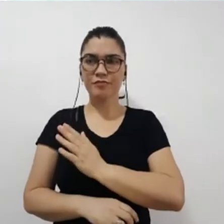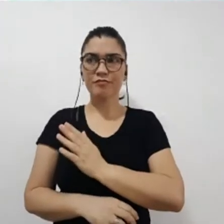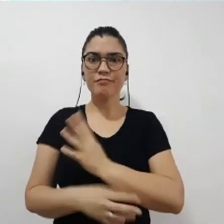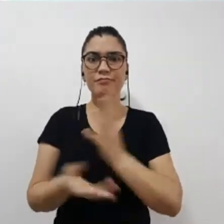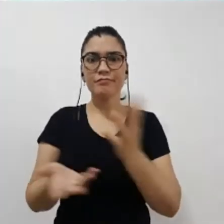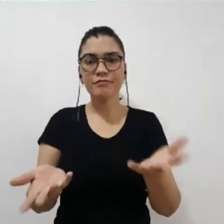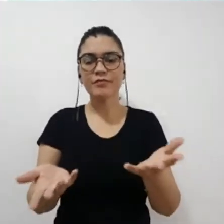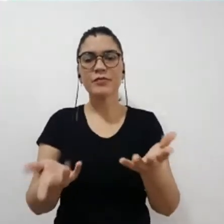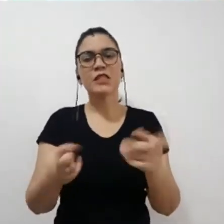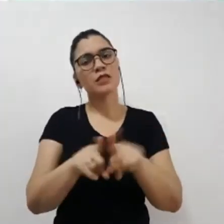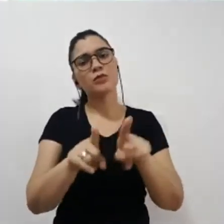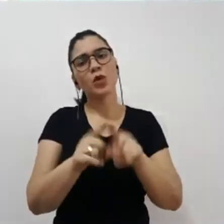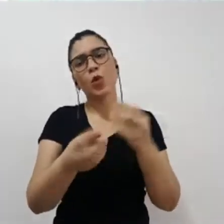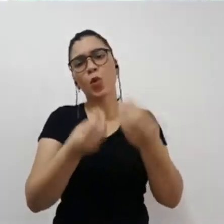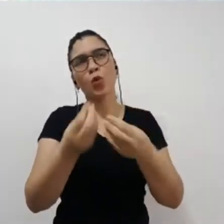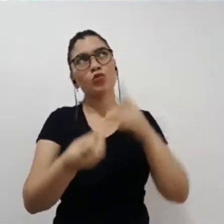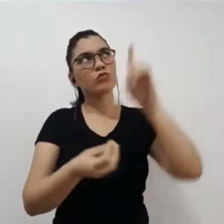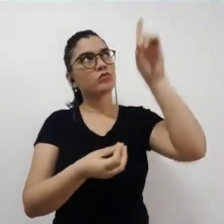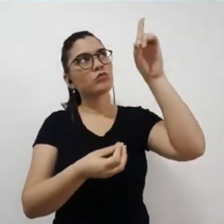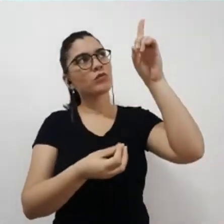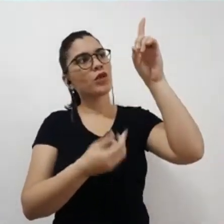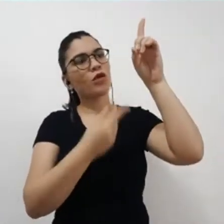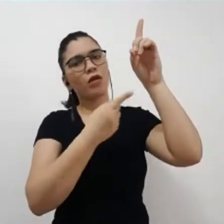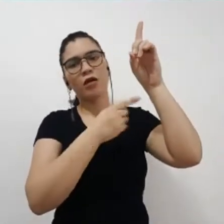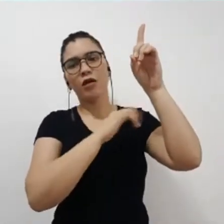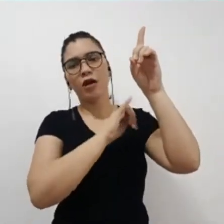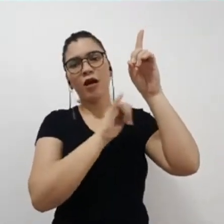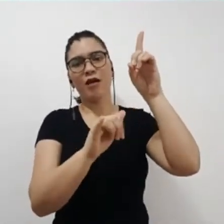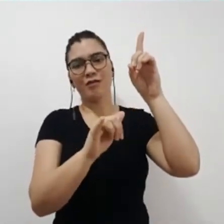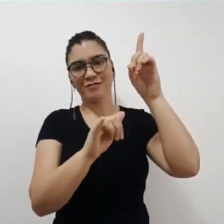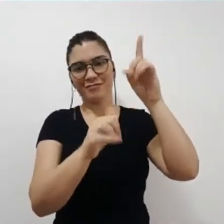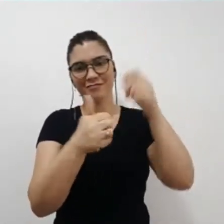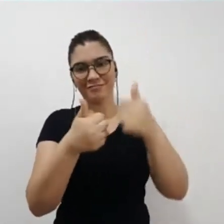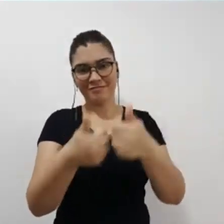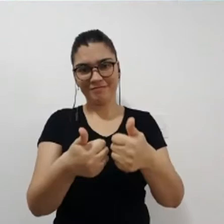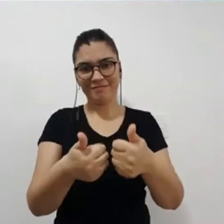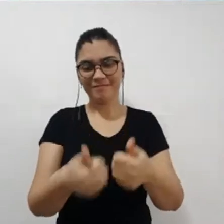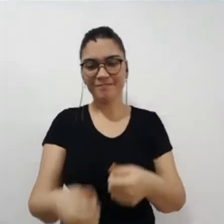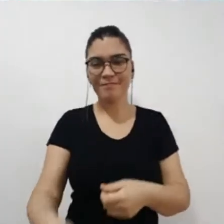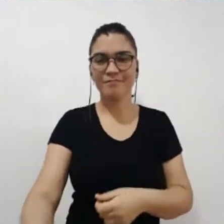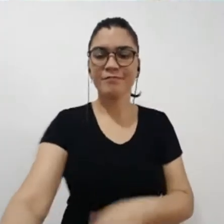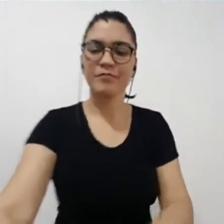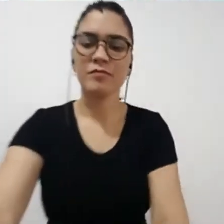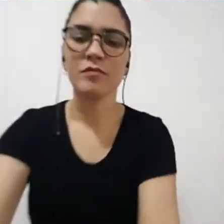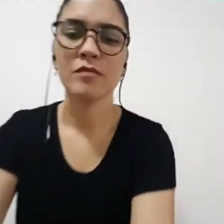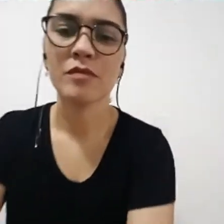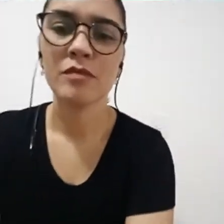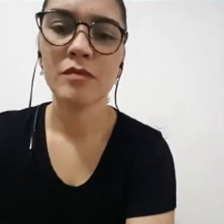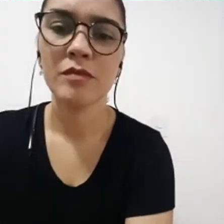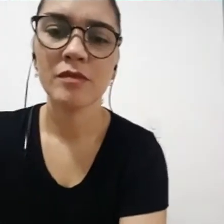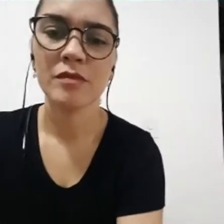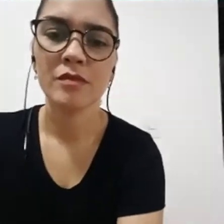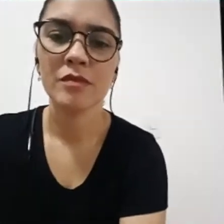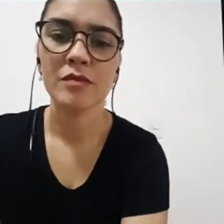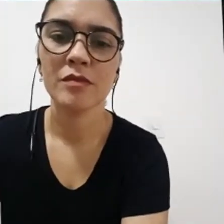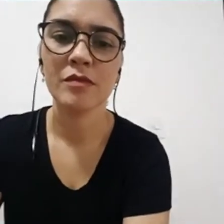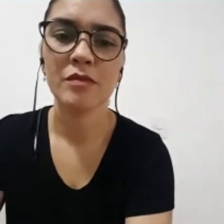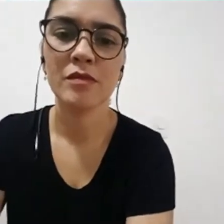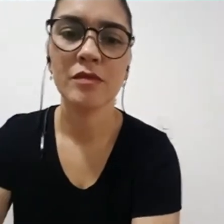falar ao teu coração em meio a tudo isso que está passando. Primeiro ponto, irmãos. A gente precisa entender que